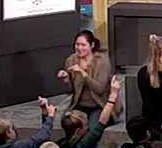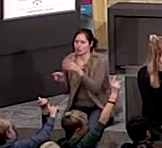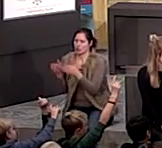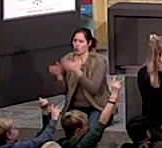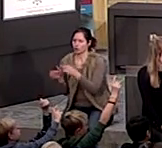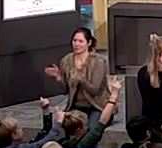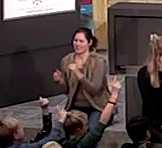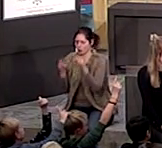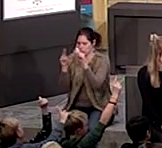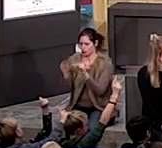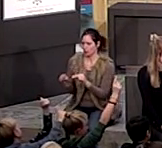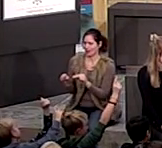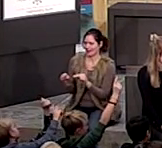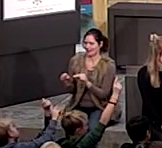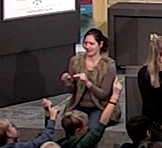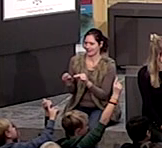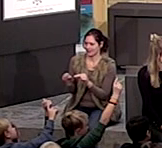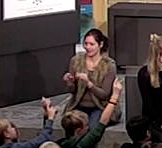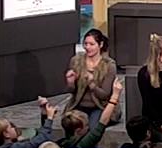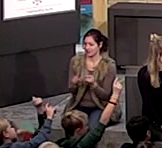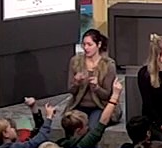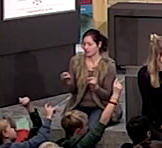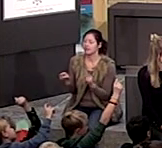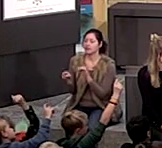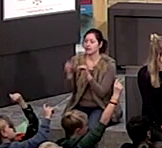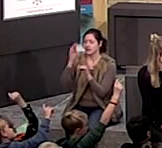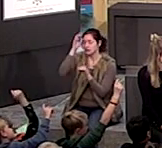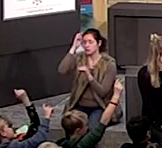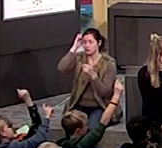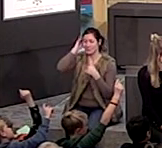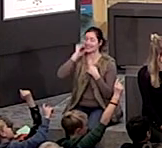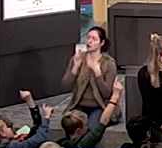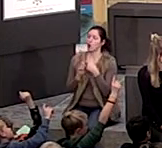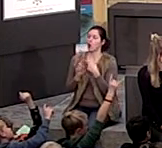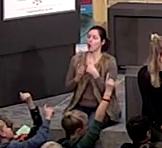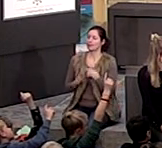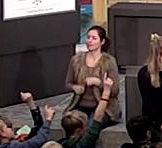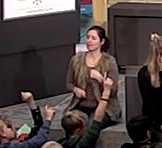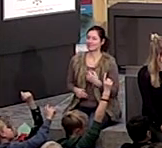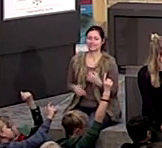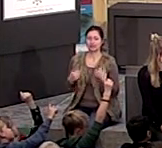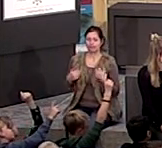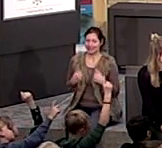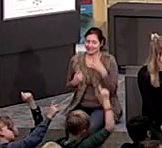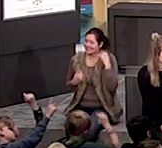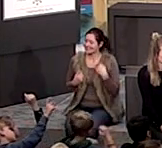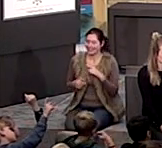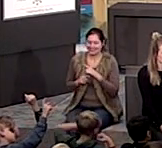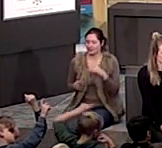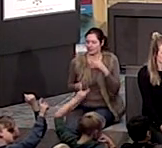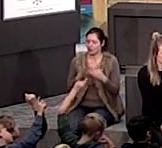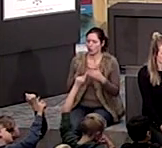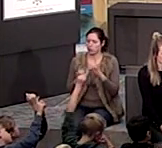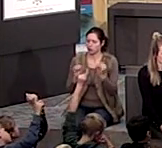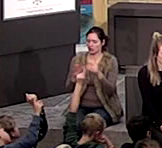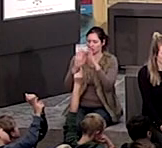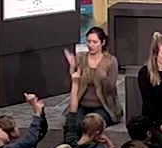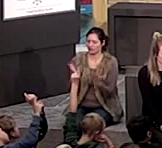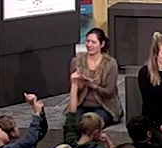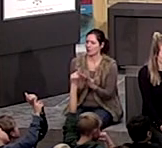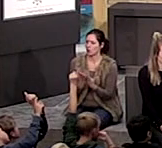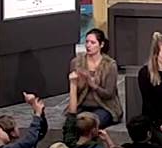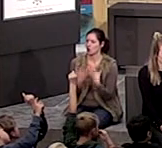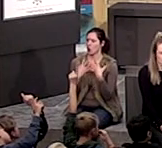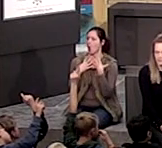controleren. En die worden weer door mensen gemaakt. Dus ik ben een optimistisch mens. Ik denk niet dat de robots op een gegeven moment de wereld overnemen en ons gaan